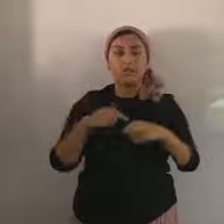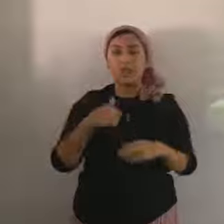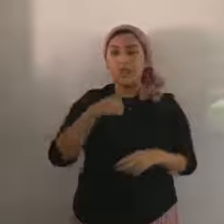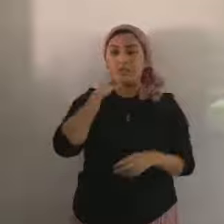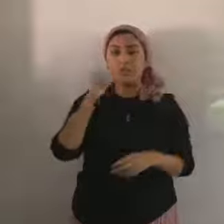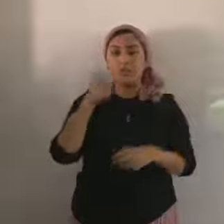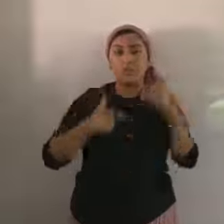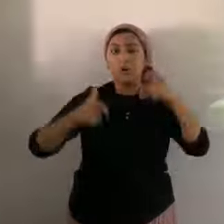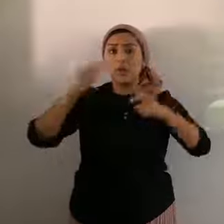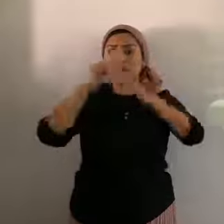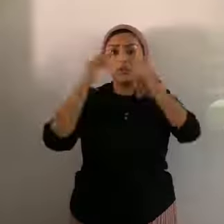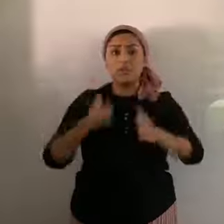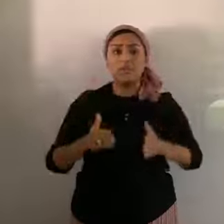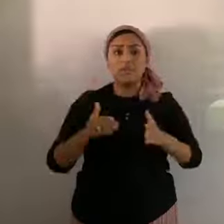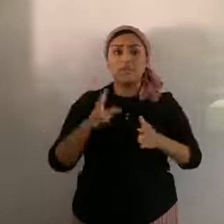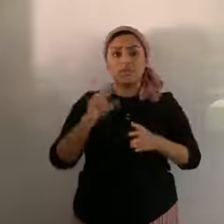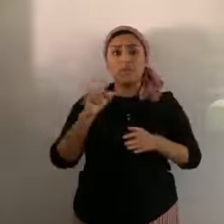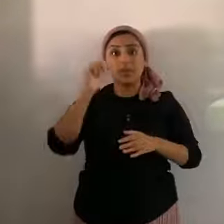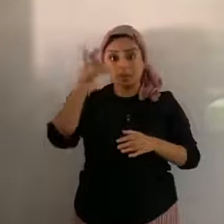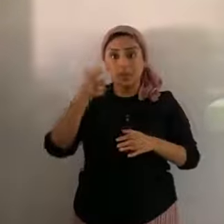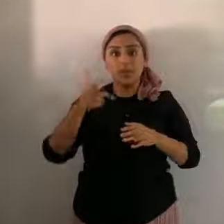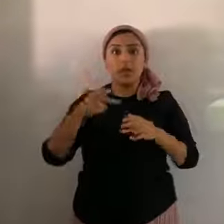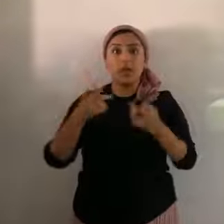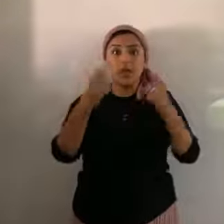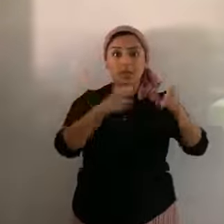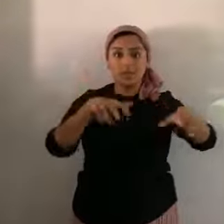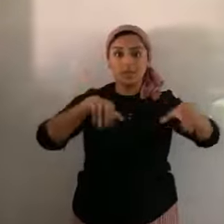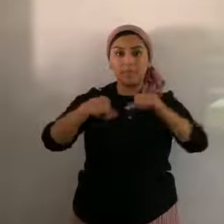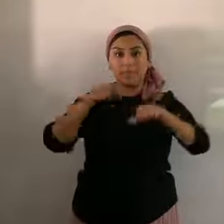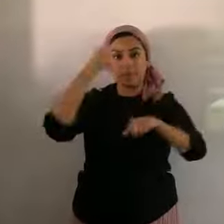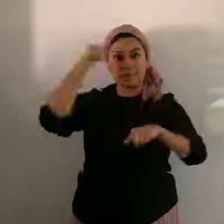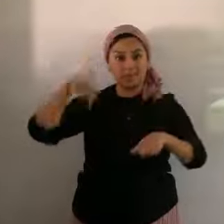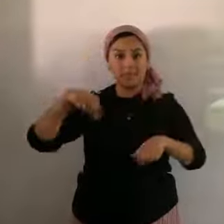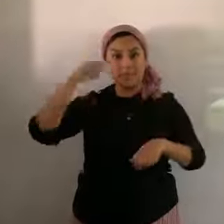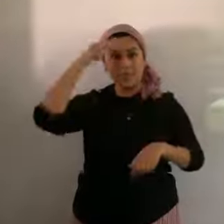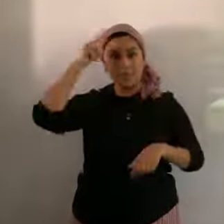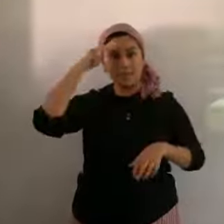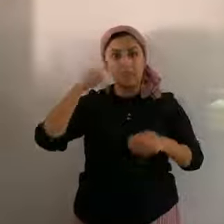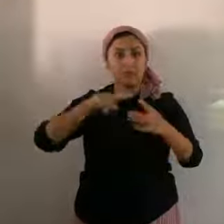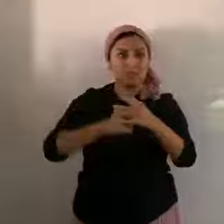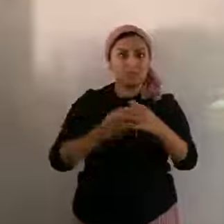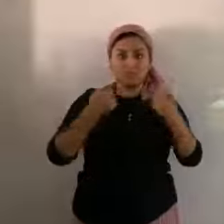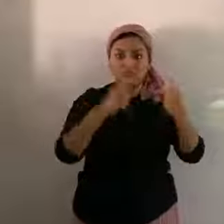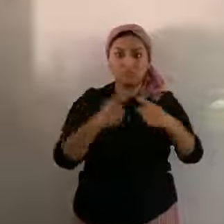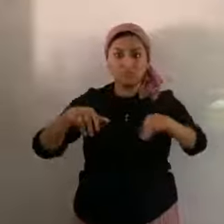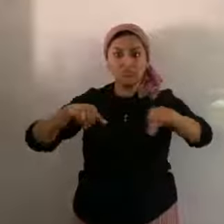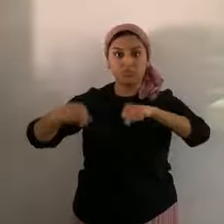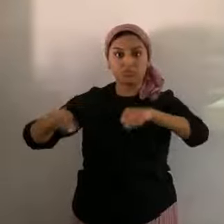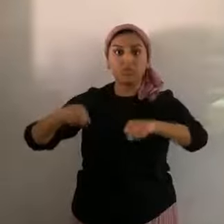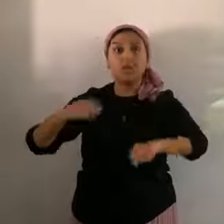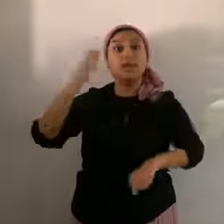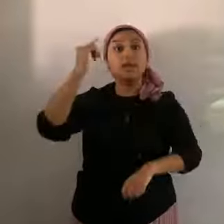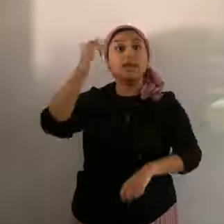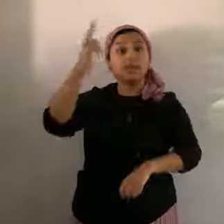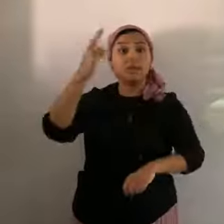profeta, no. Se dio ese tema y después vinieron los terremotos, al menos para México y otras naciones. Entonces lo que está pasando es que el